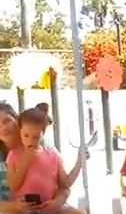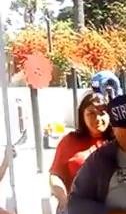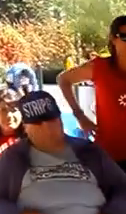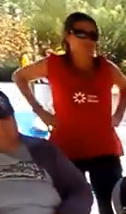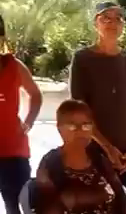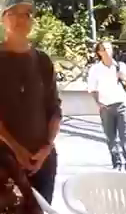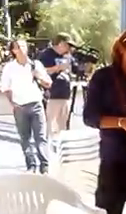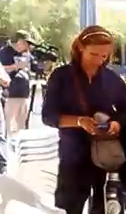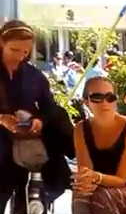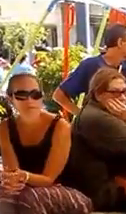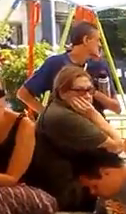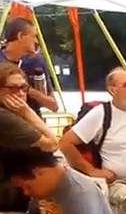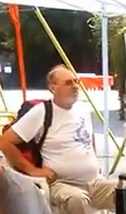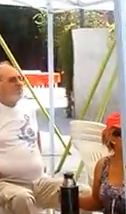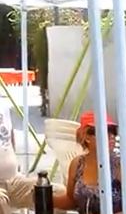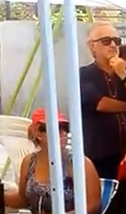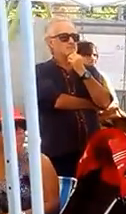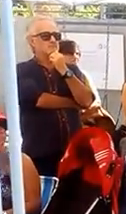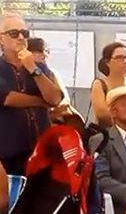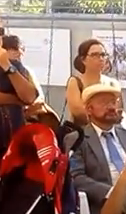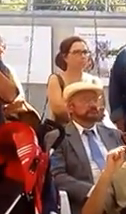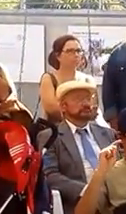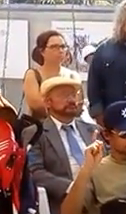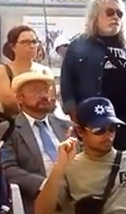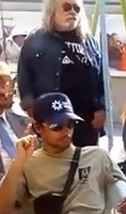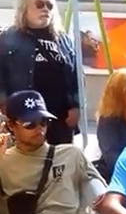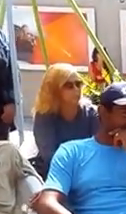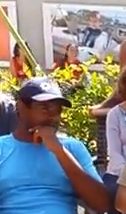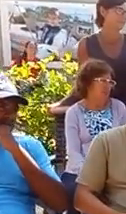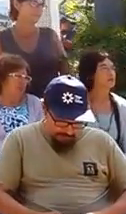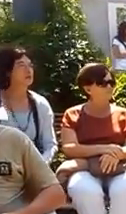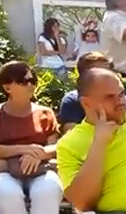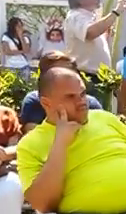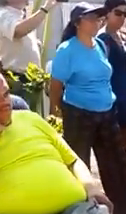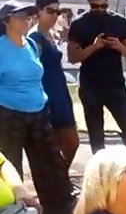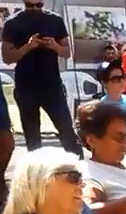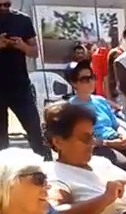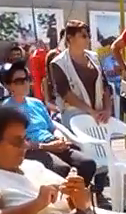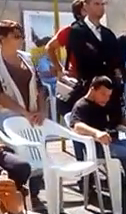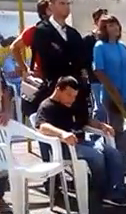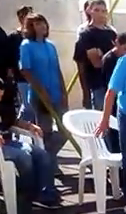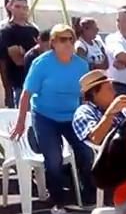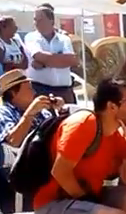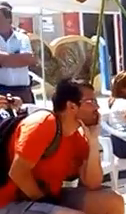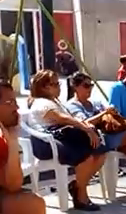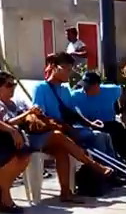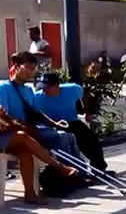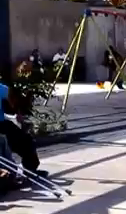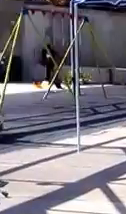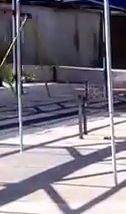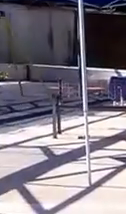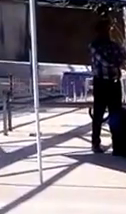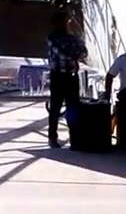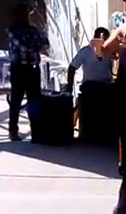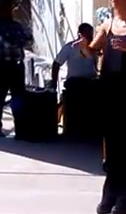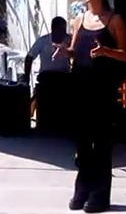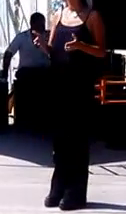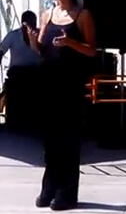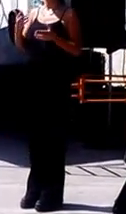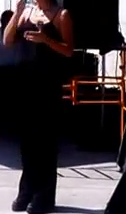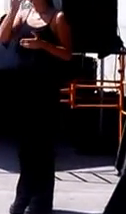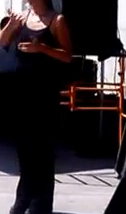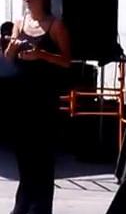ajedrez gigante, y también va a estar a disposición de todos los que vengan, ajedrez para jugar y también otro tipo de juegos de mesa para